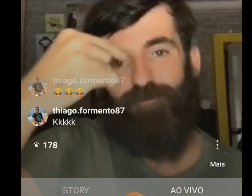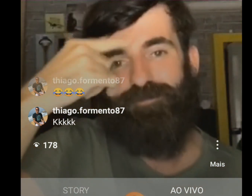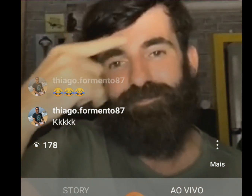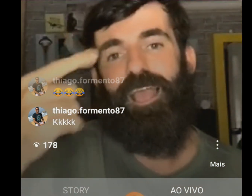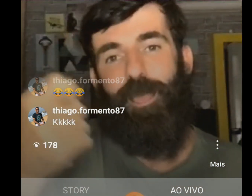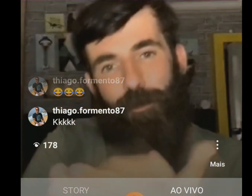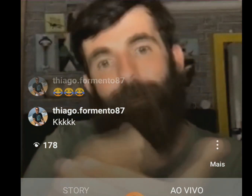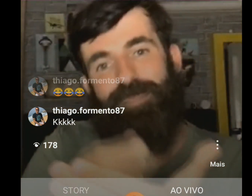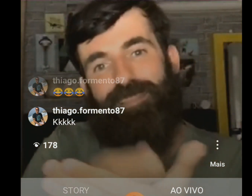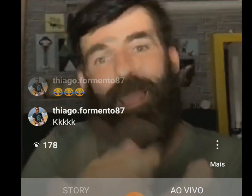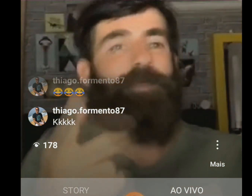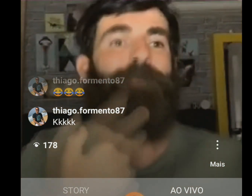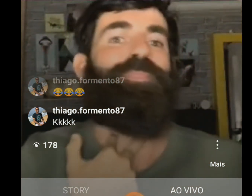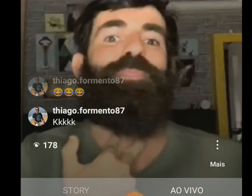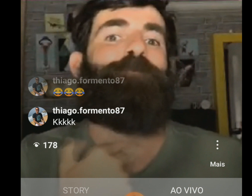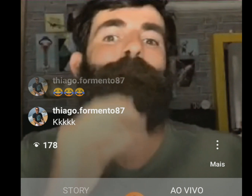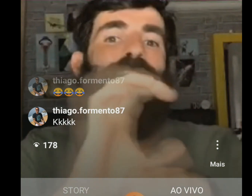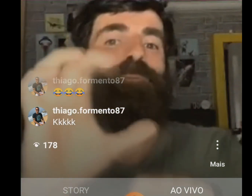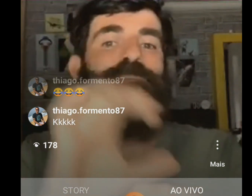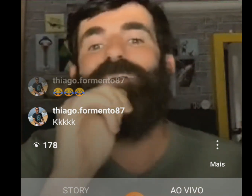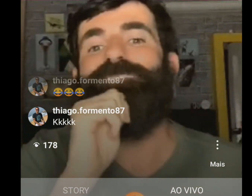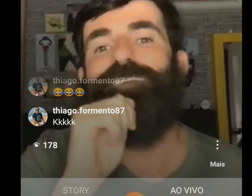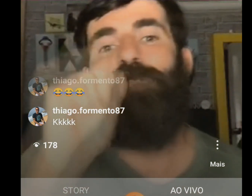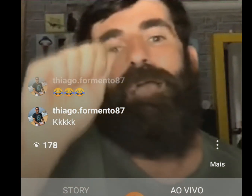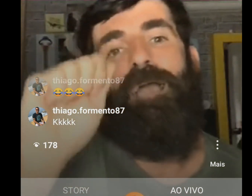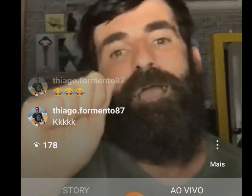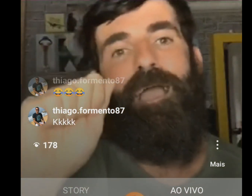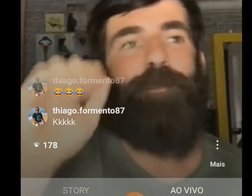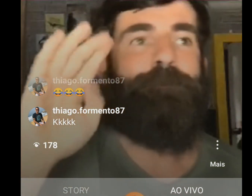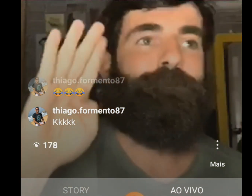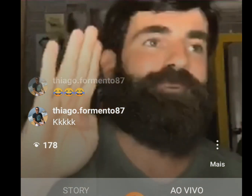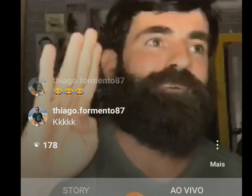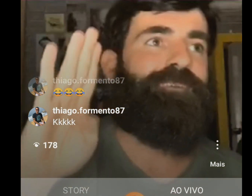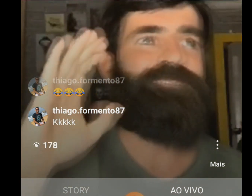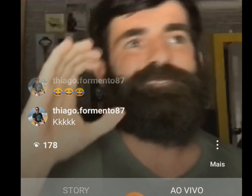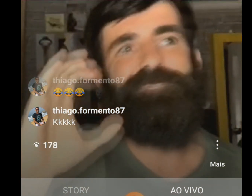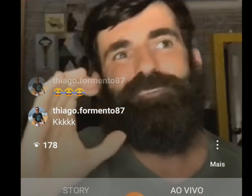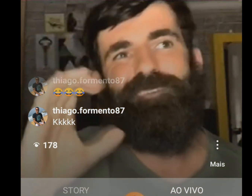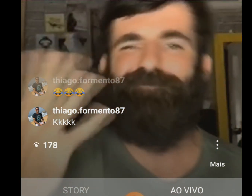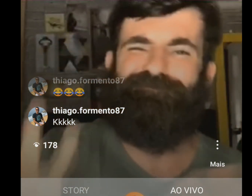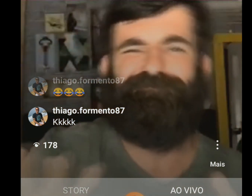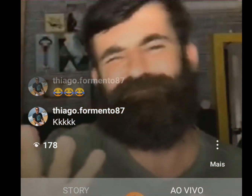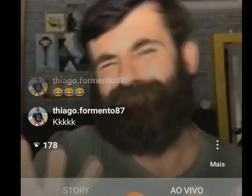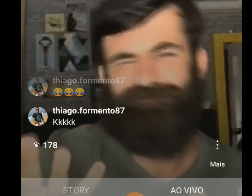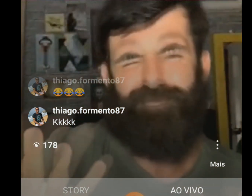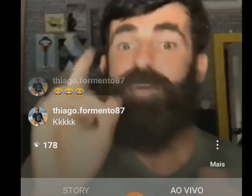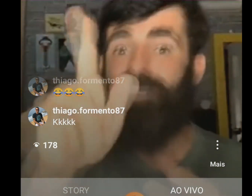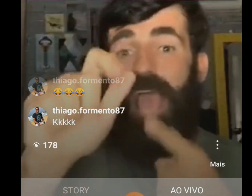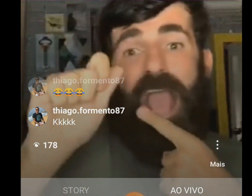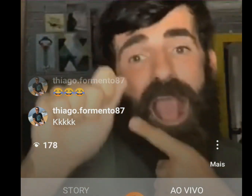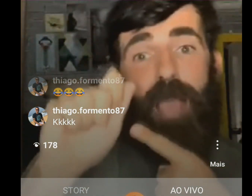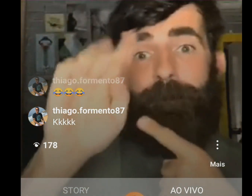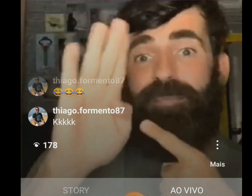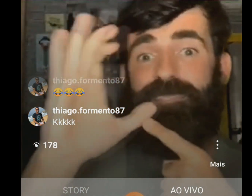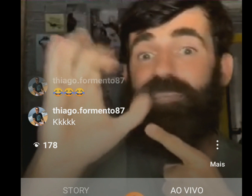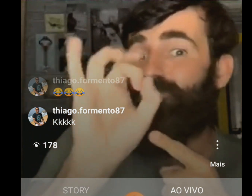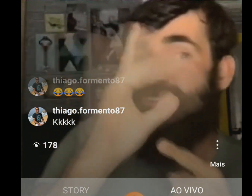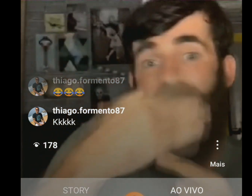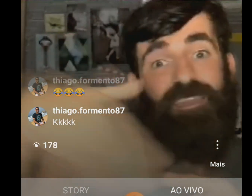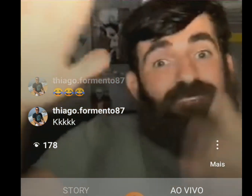Não posso só mostrar, por exemplo, no curso A, B, C, só isso não. Isso você aprende em